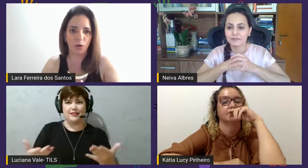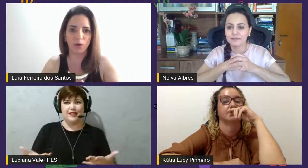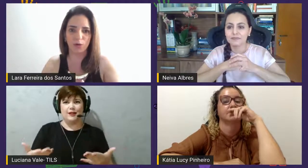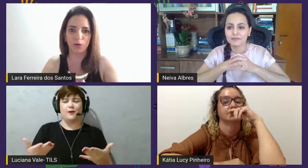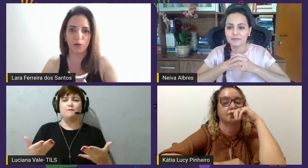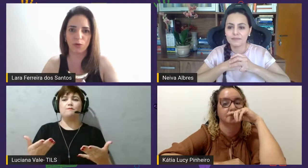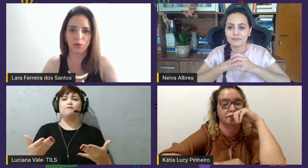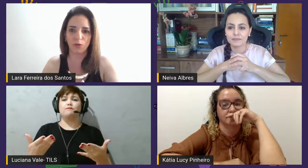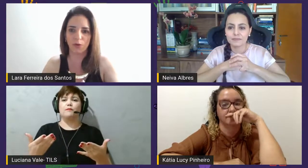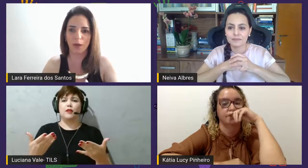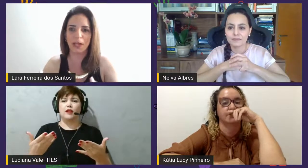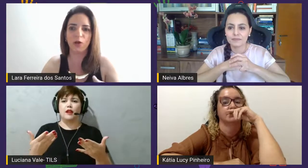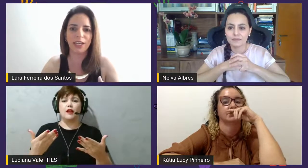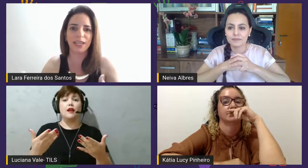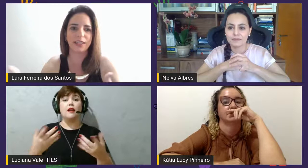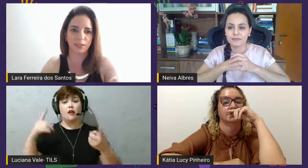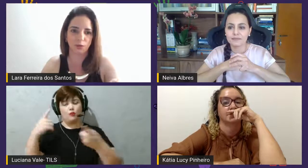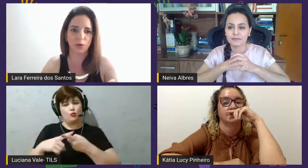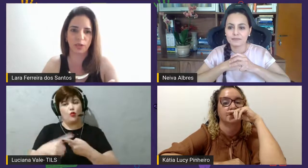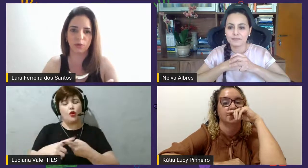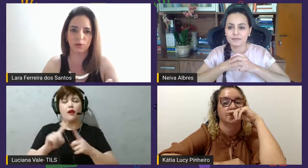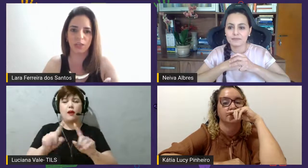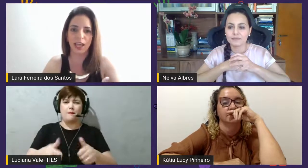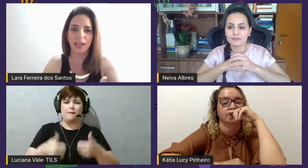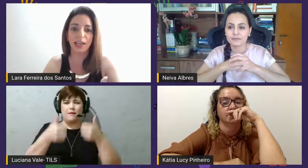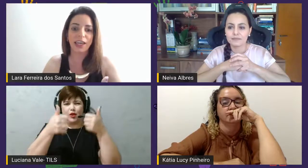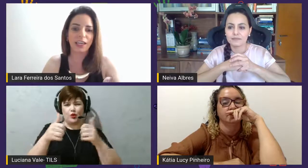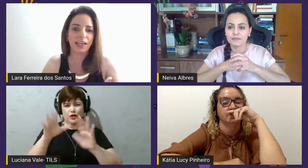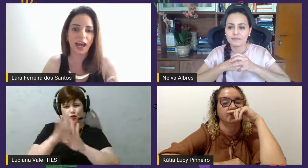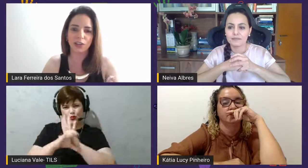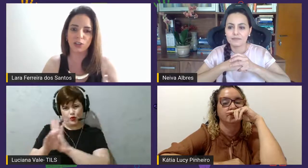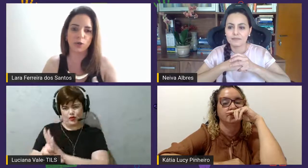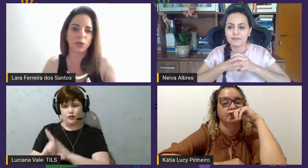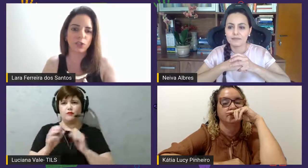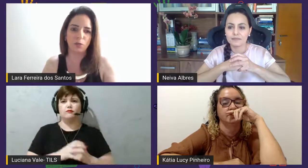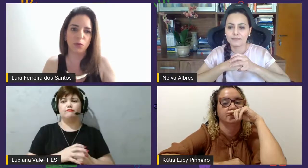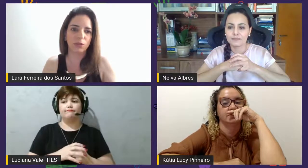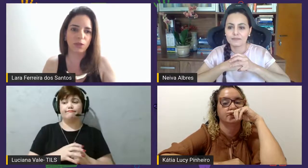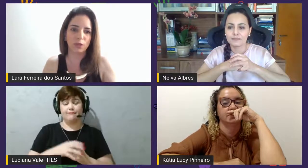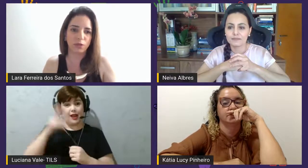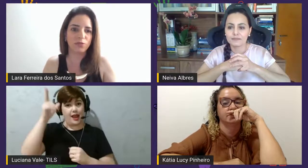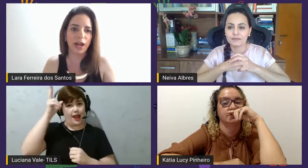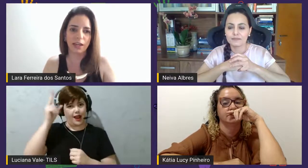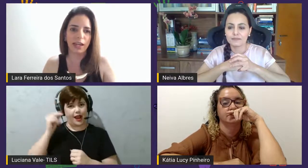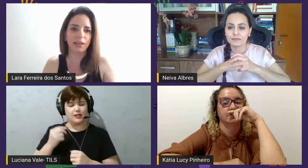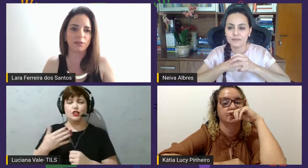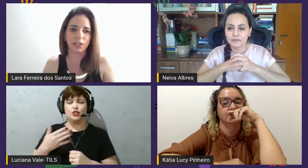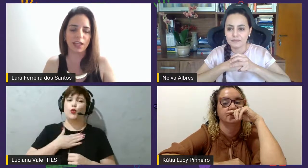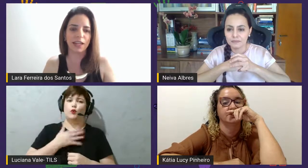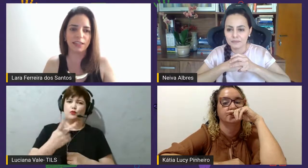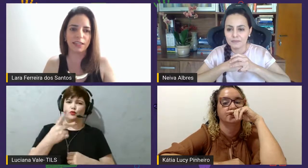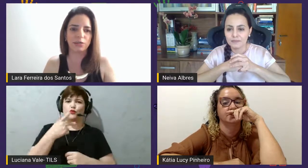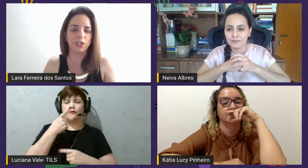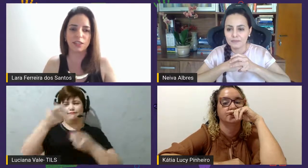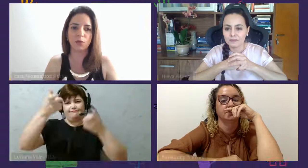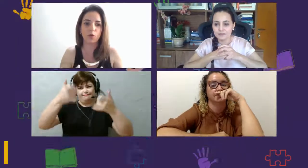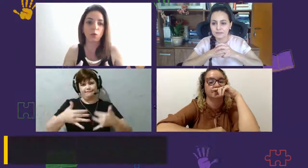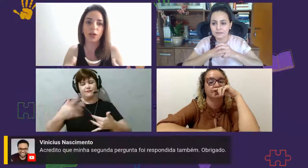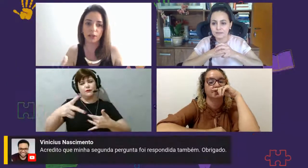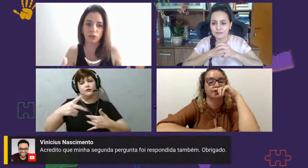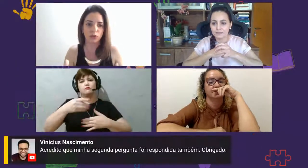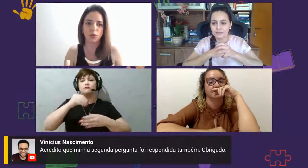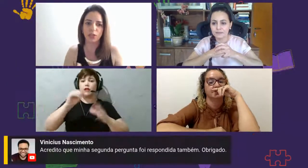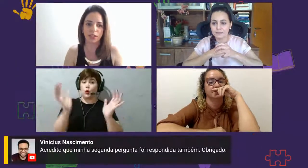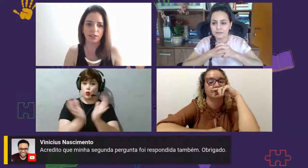um pouco a melhoria desses currículos, né? E, Kátia, eu gostei muito da tua fala, né? Você traz aí que vocês têm um